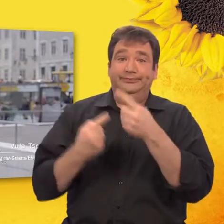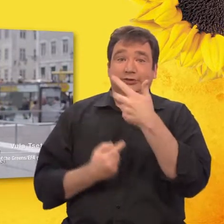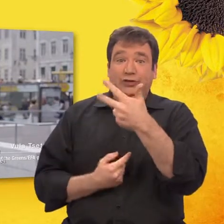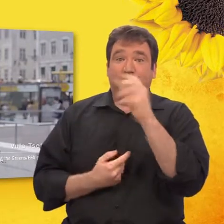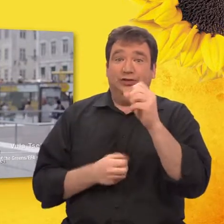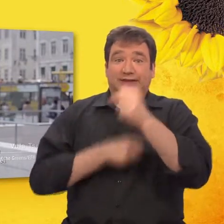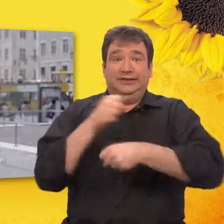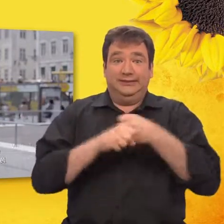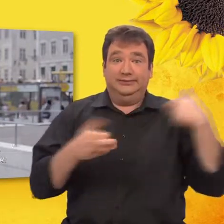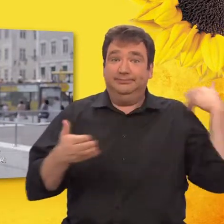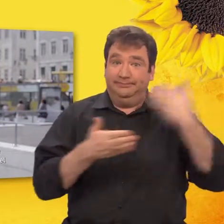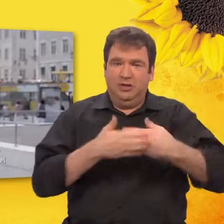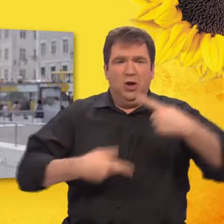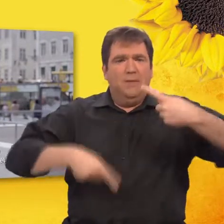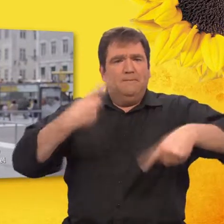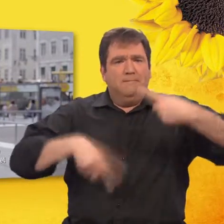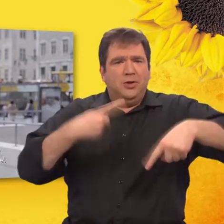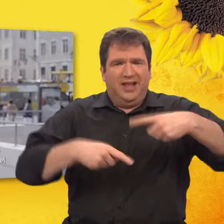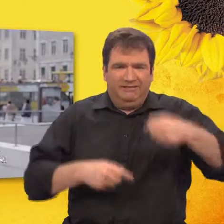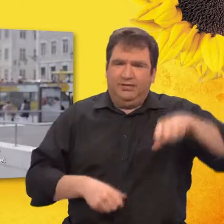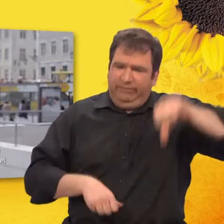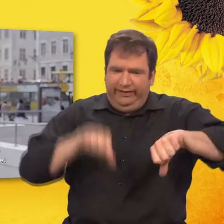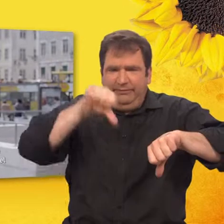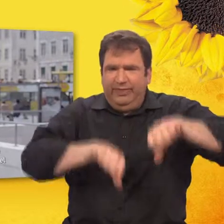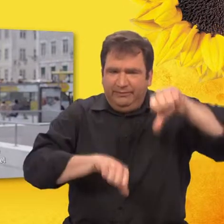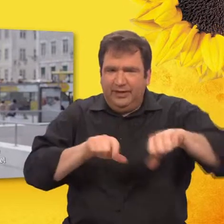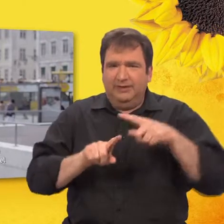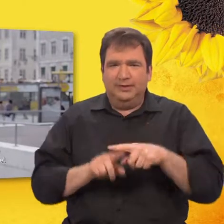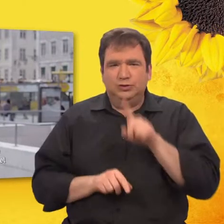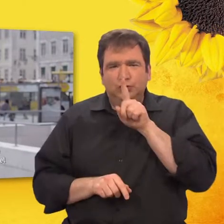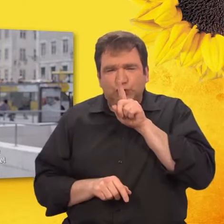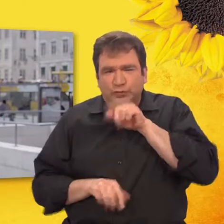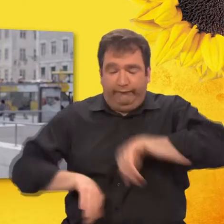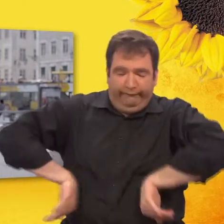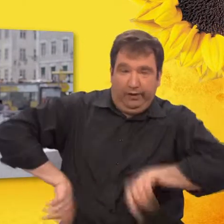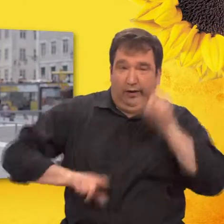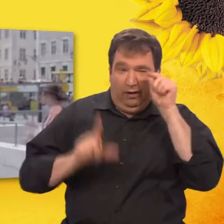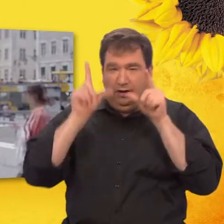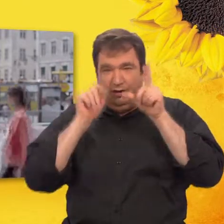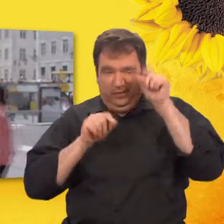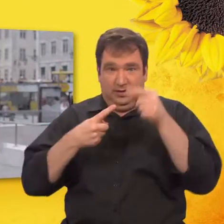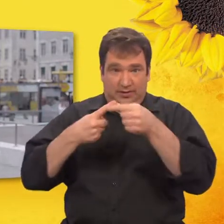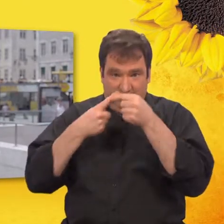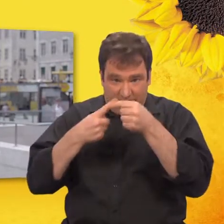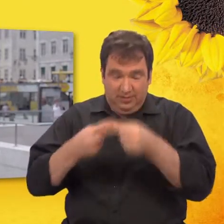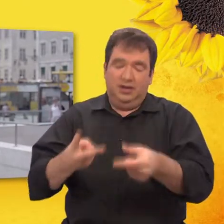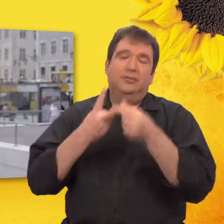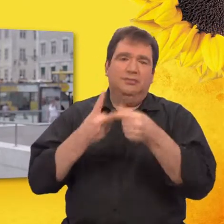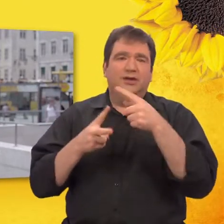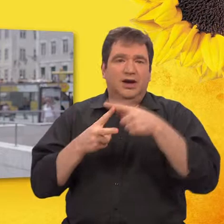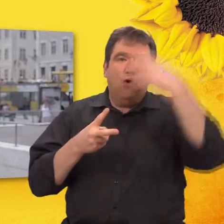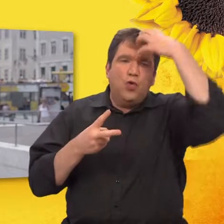λόγους. Τα τελευταία 30 χρόνια έχουν γίνει τεράστια λάθη σε πολιτικό επίπεδο. Διαφθορά,